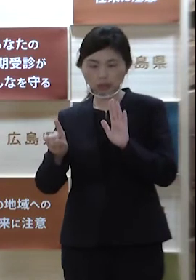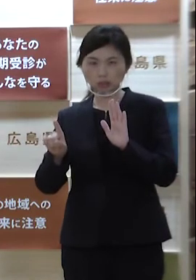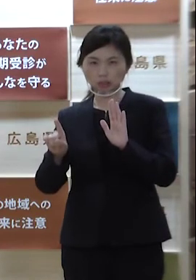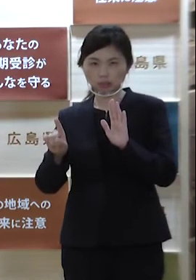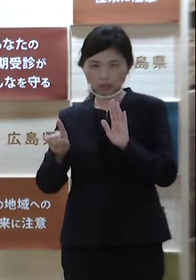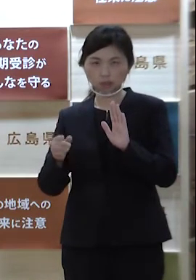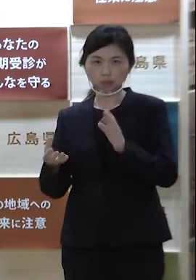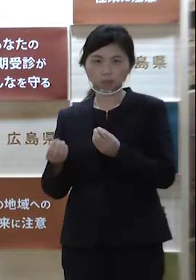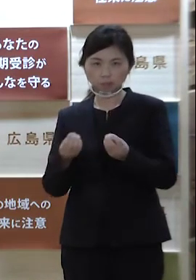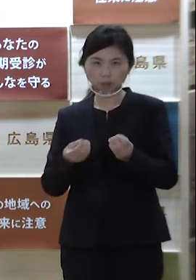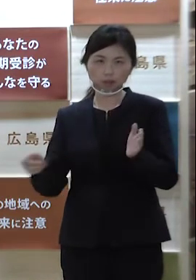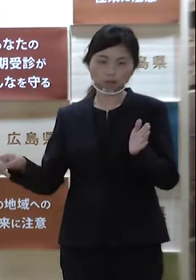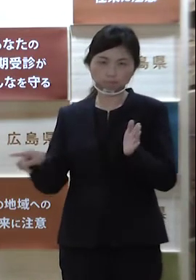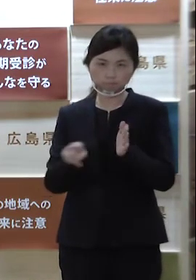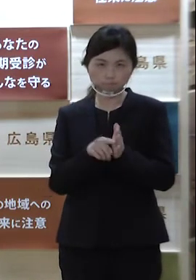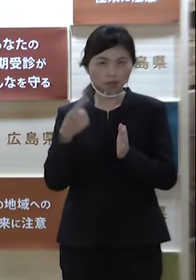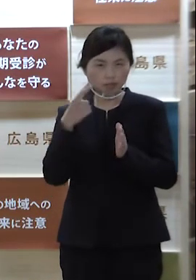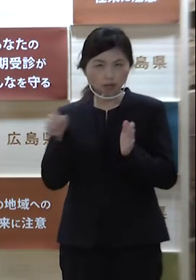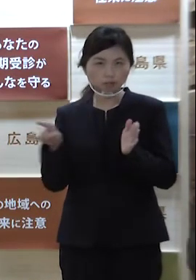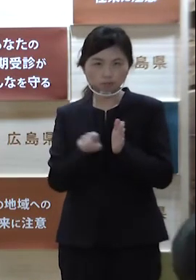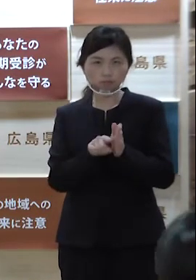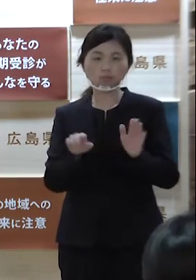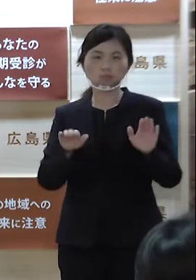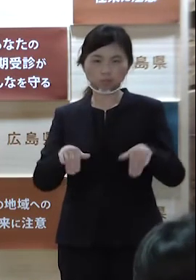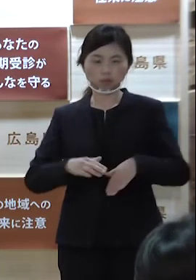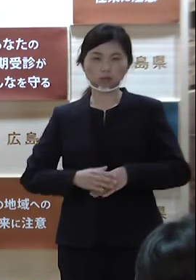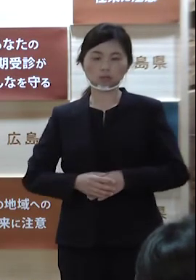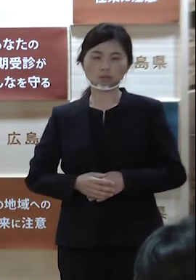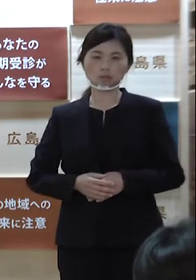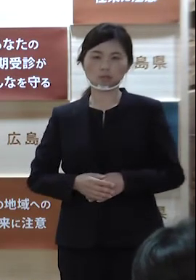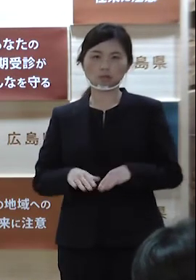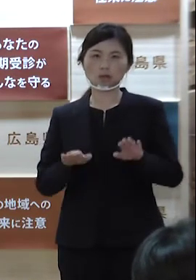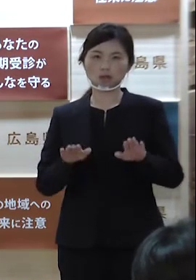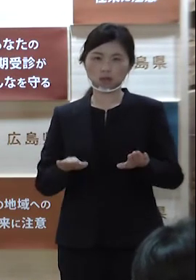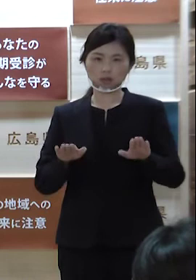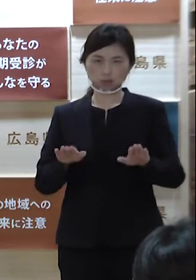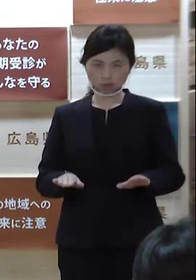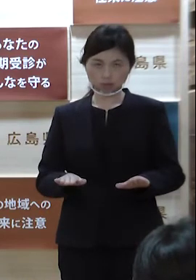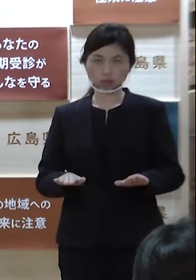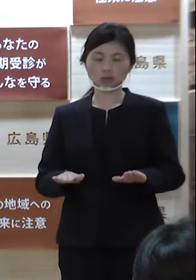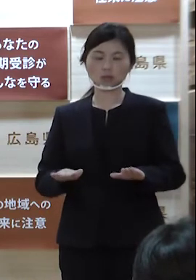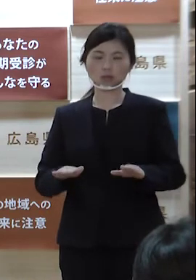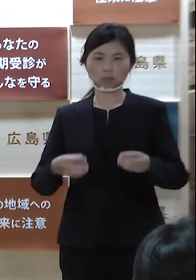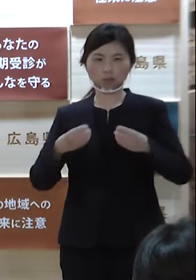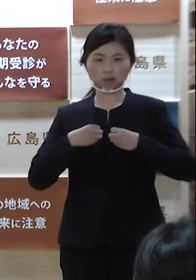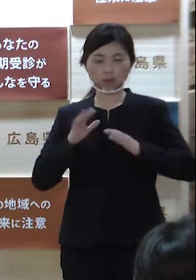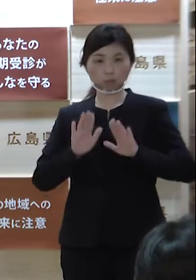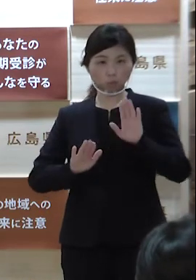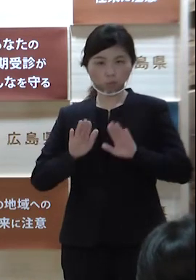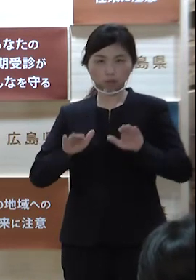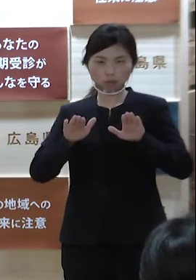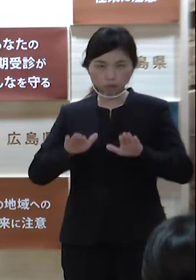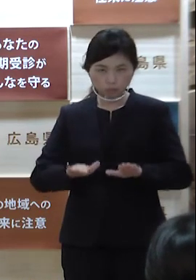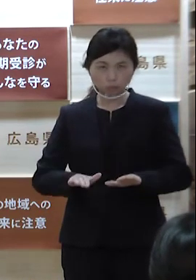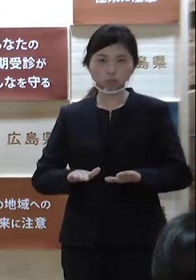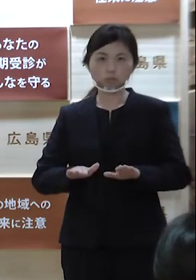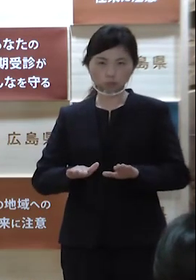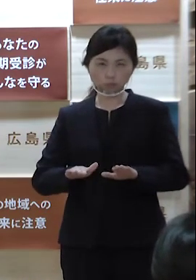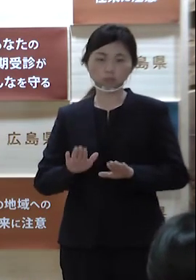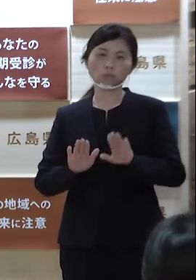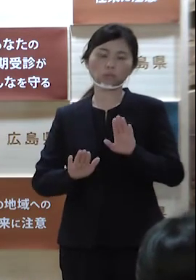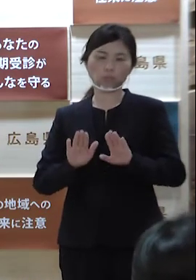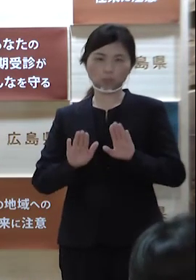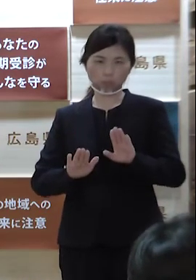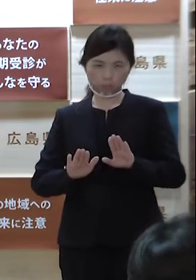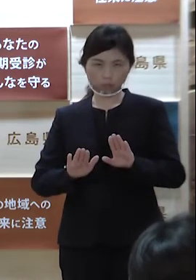ヶ月ほど経ったことであります。その現在もですね、感染状況が低く抑えられているところでござい